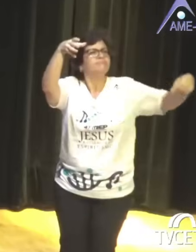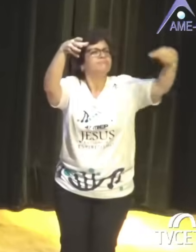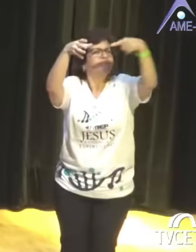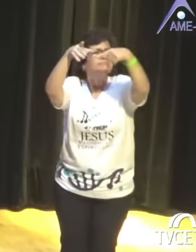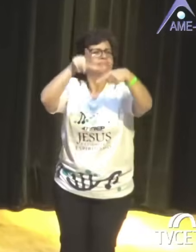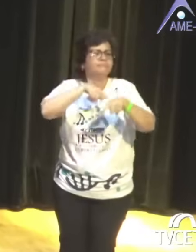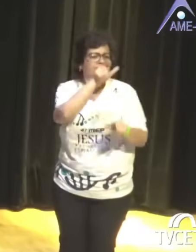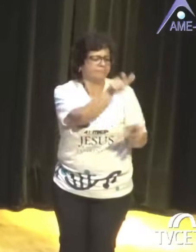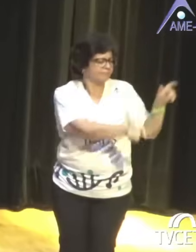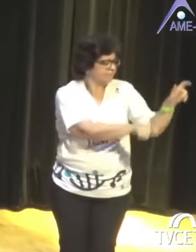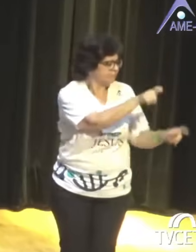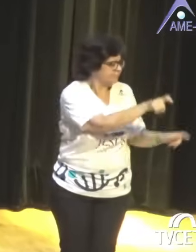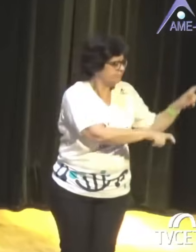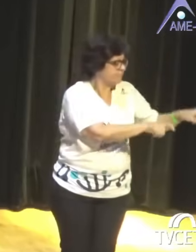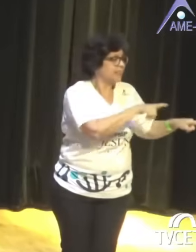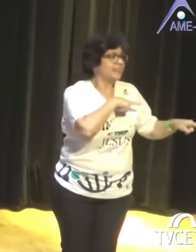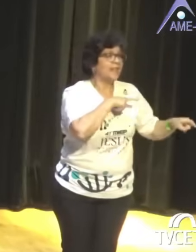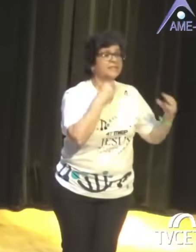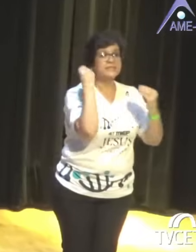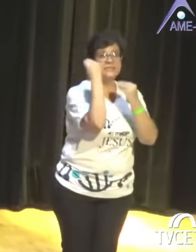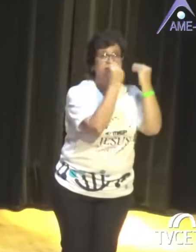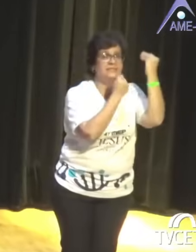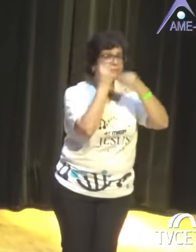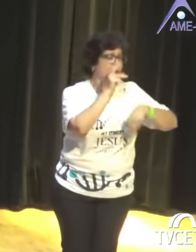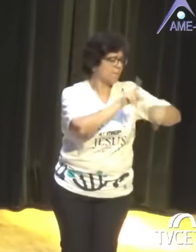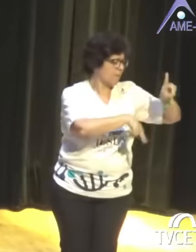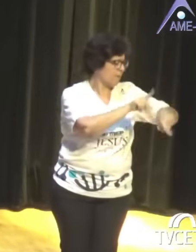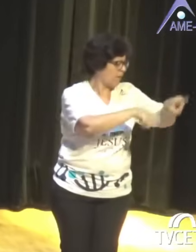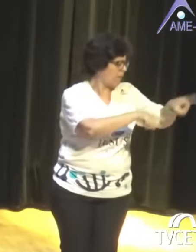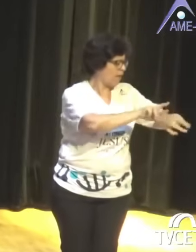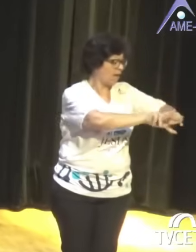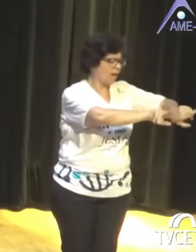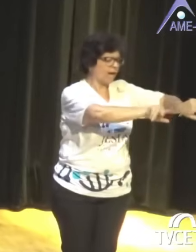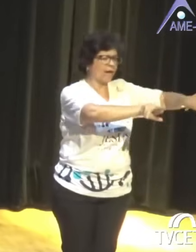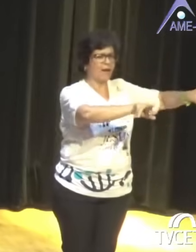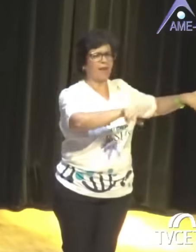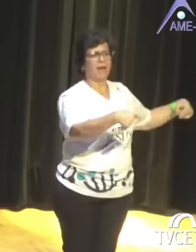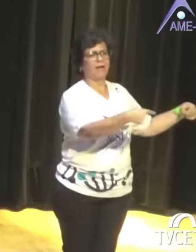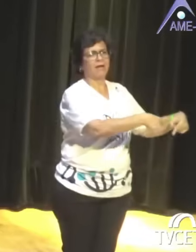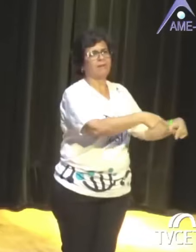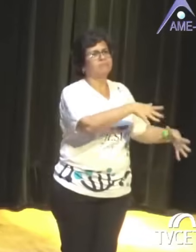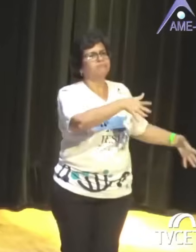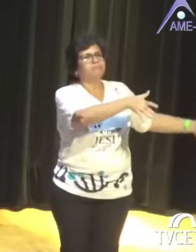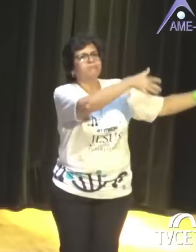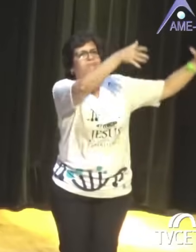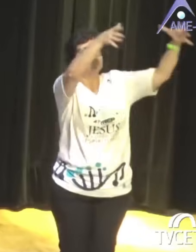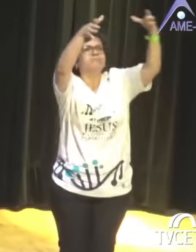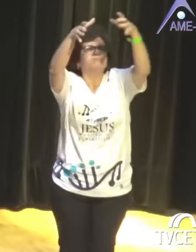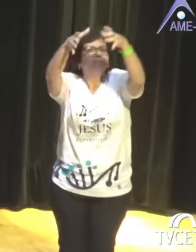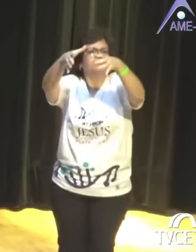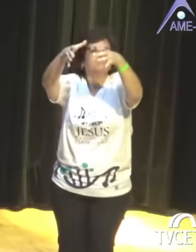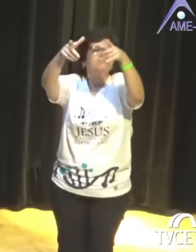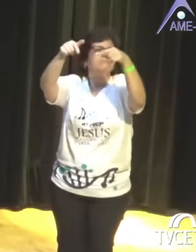seres em níveis de experiência tão diversos no mesmo